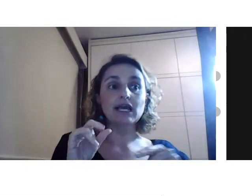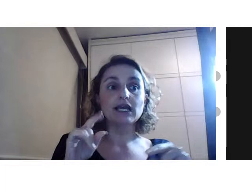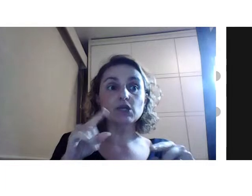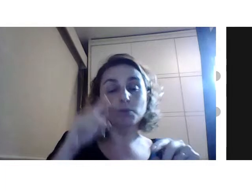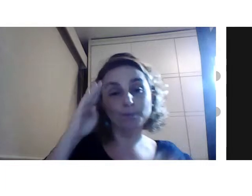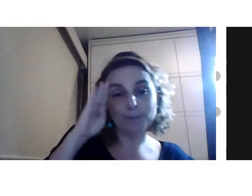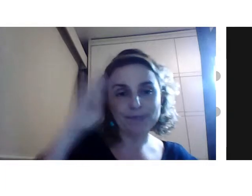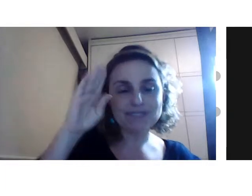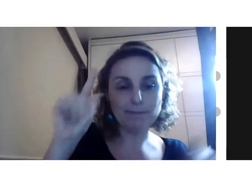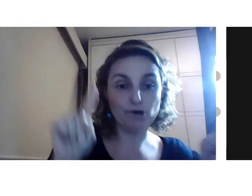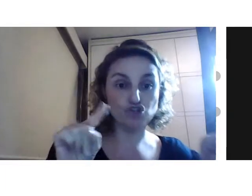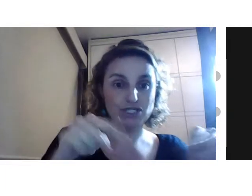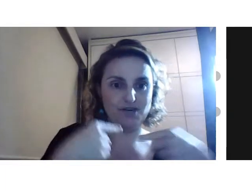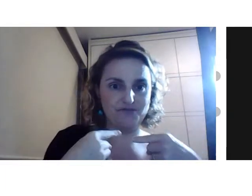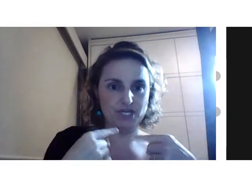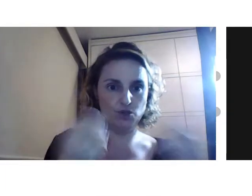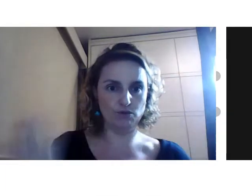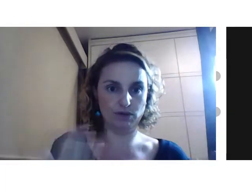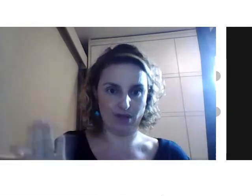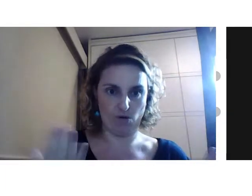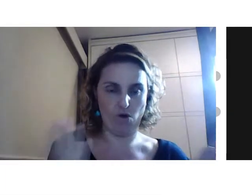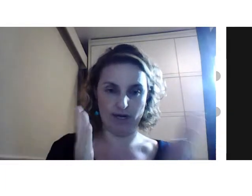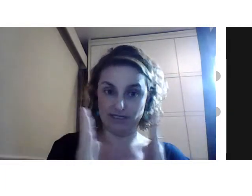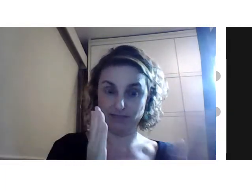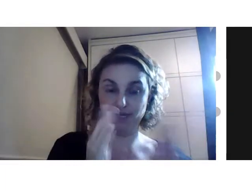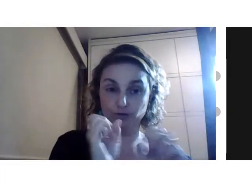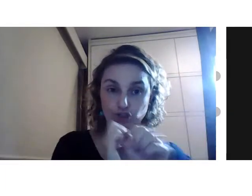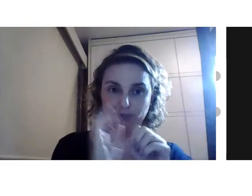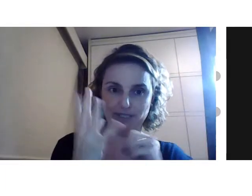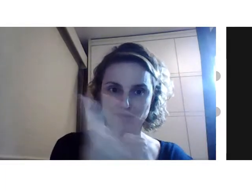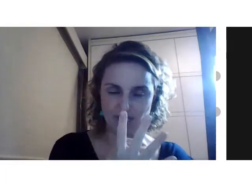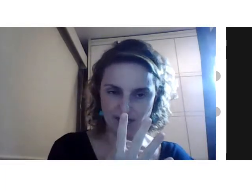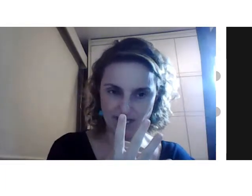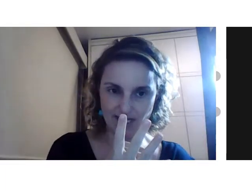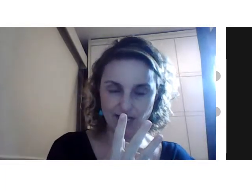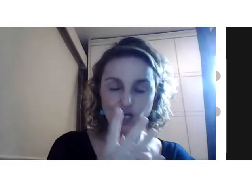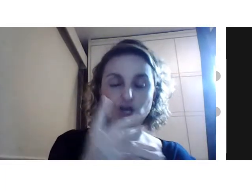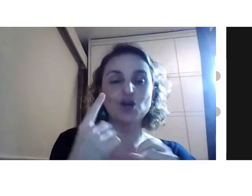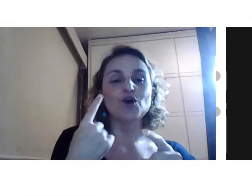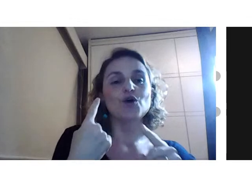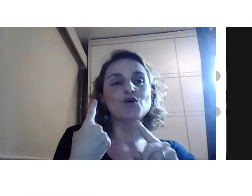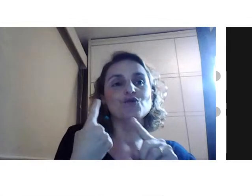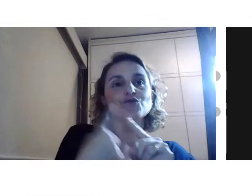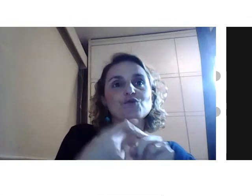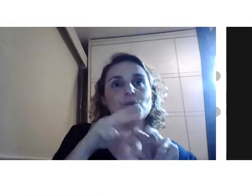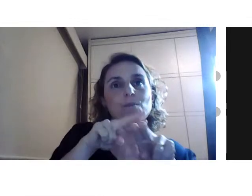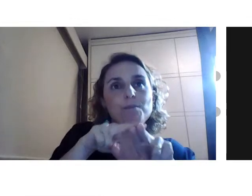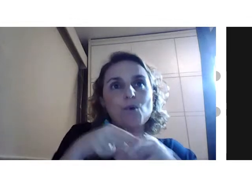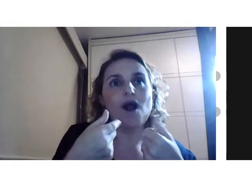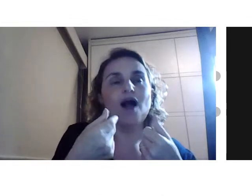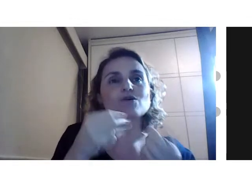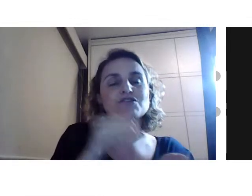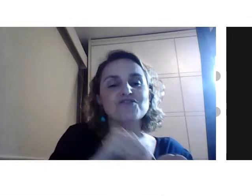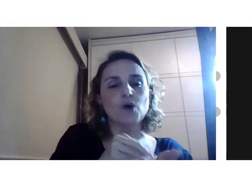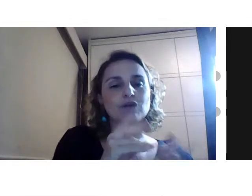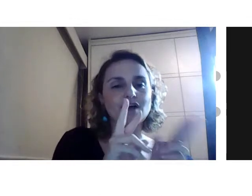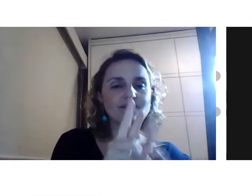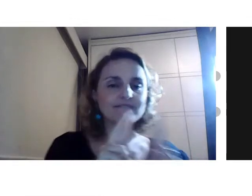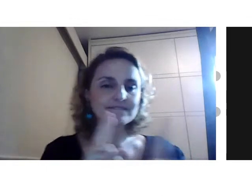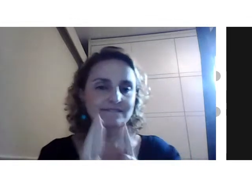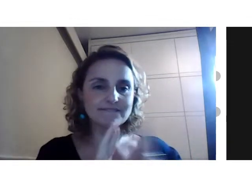tendo a sua cultura sua identidade e principalmente valorizando a sua língua agora nesse período